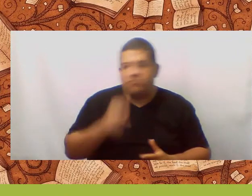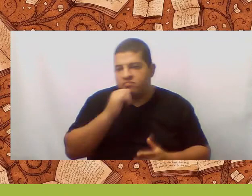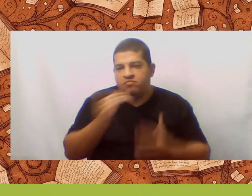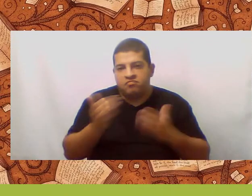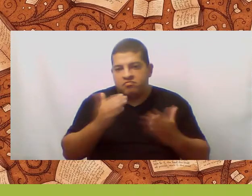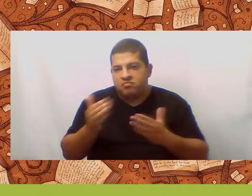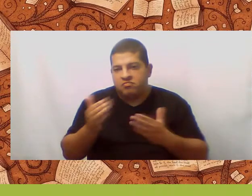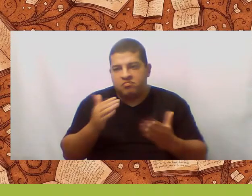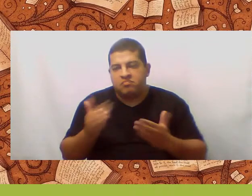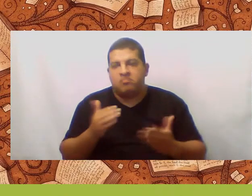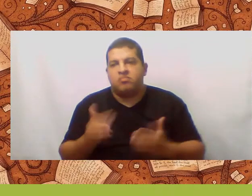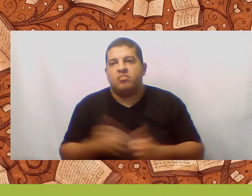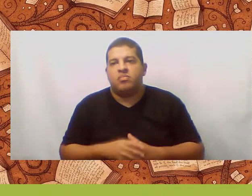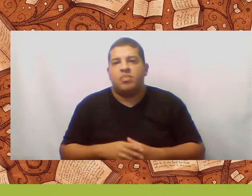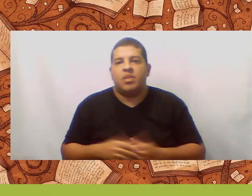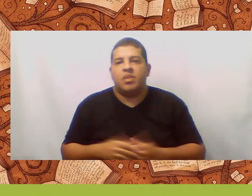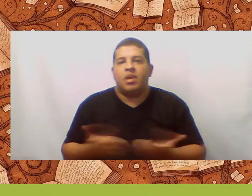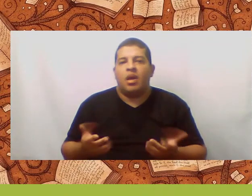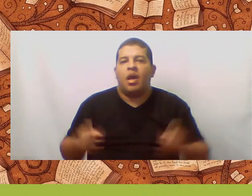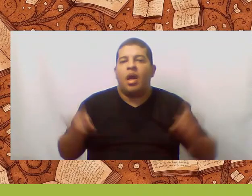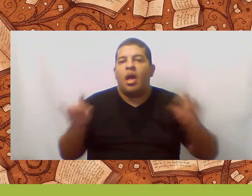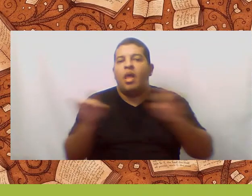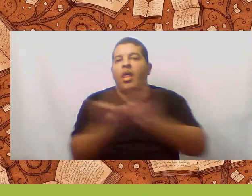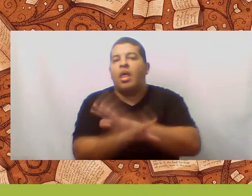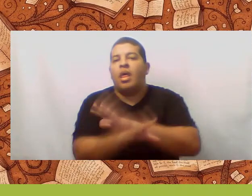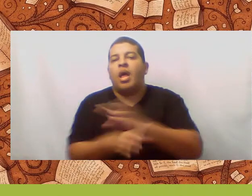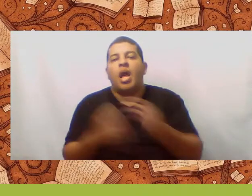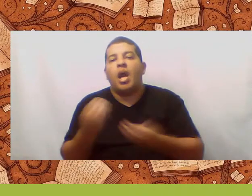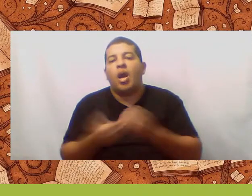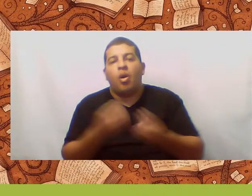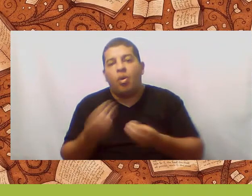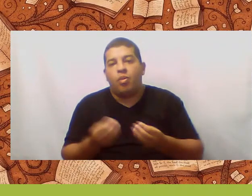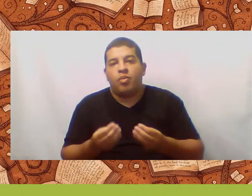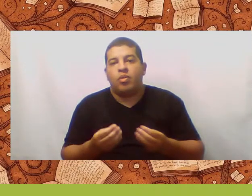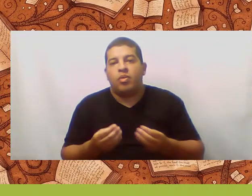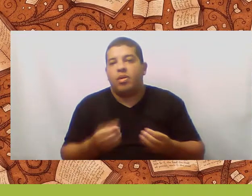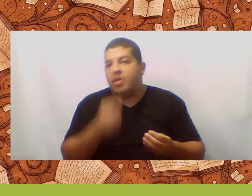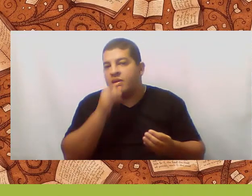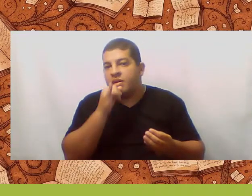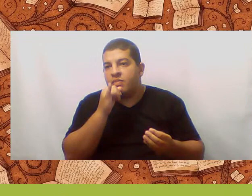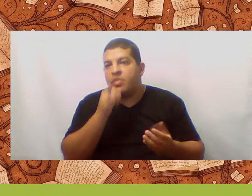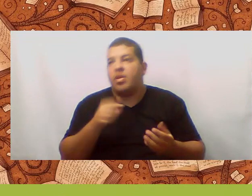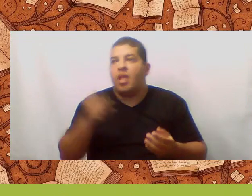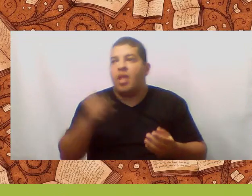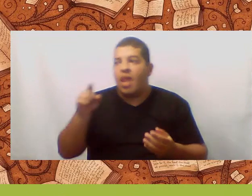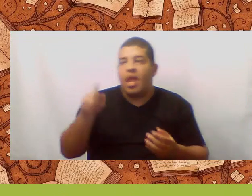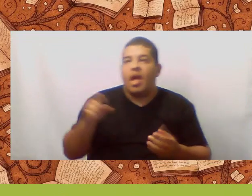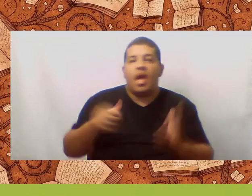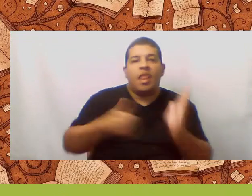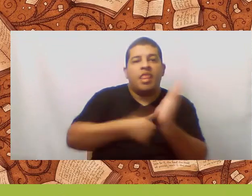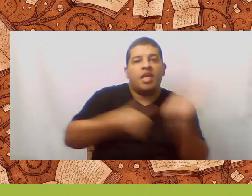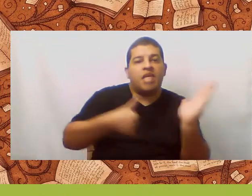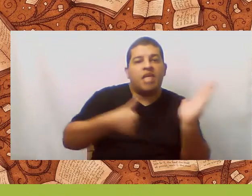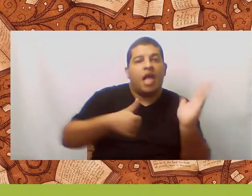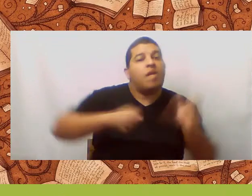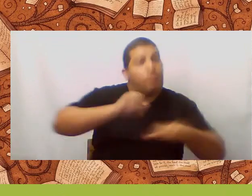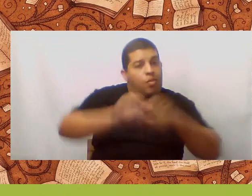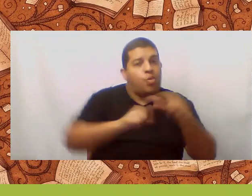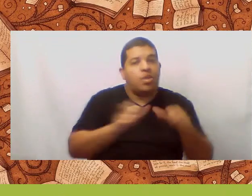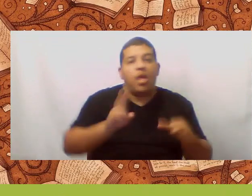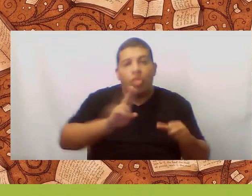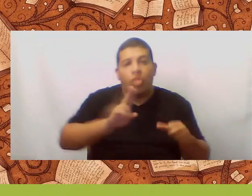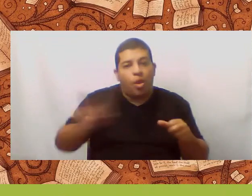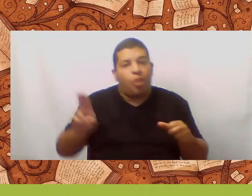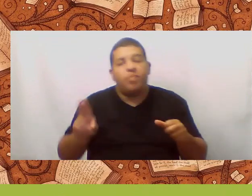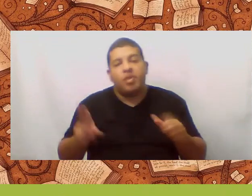consagrado no momento em que o sujeito muda a sua identidade no Código Civil. Né? Então, vocês veem que tudo isso,